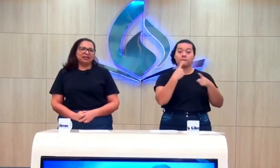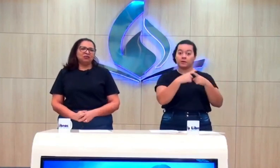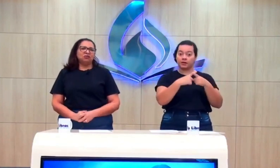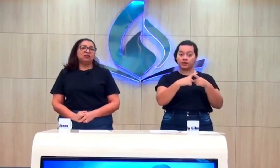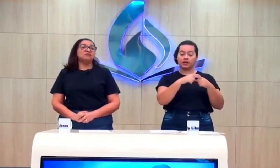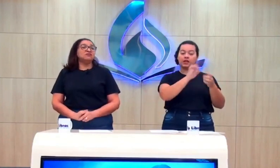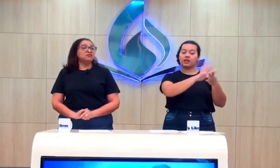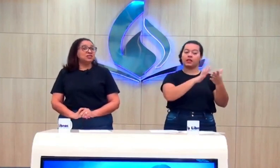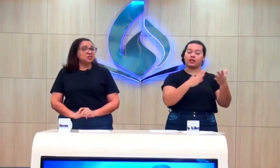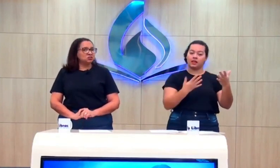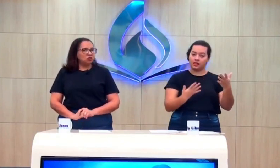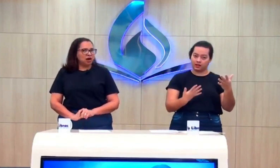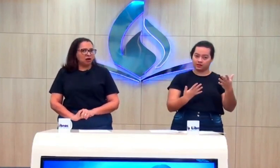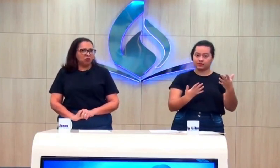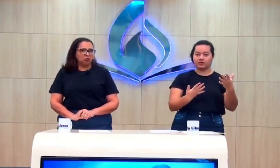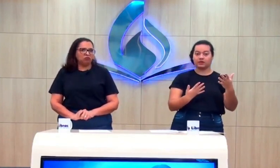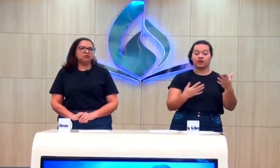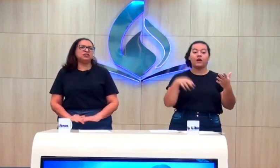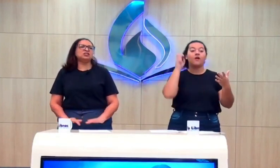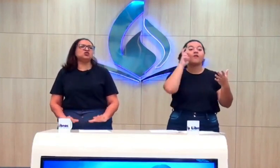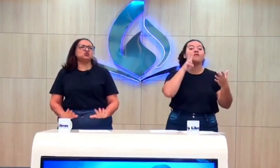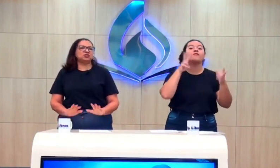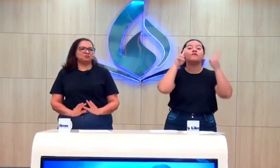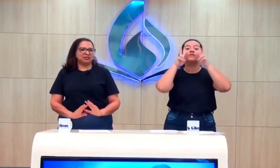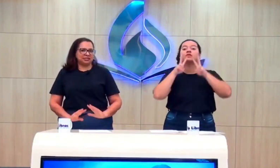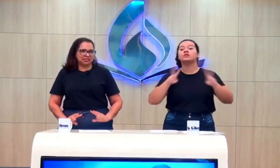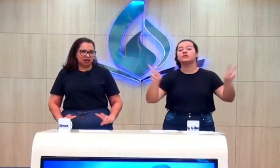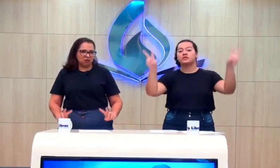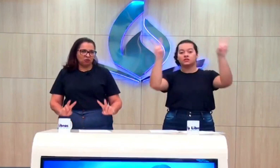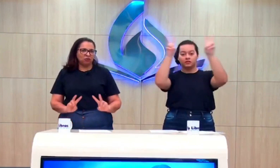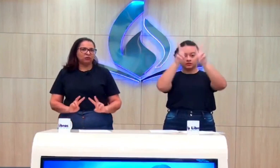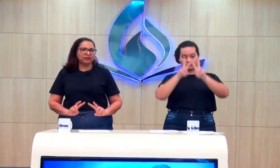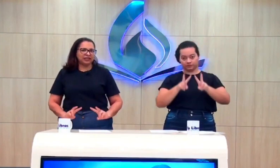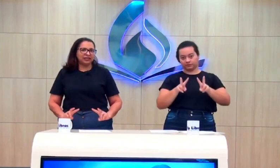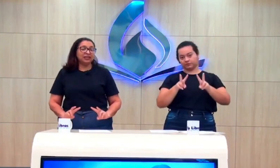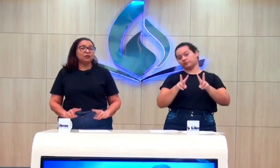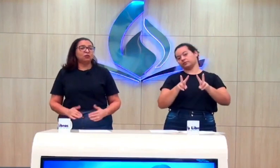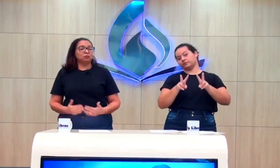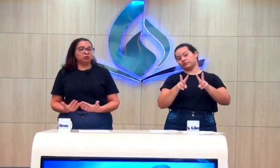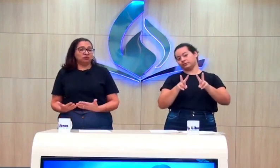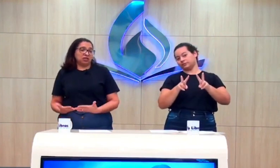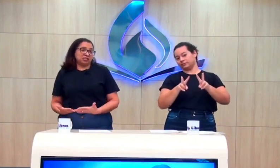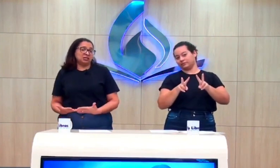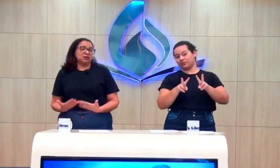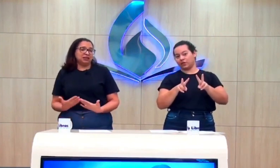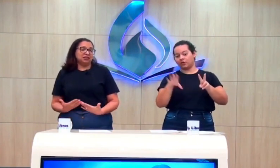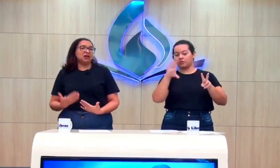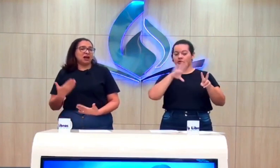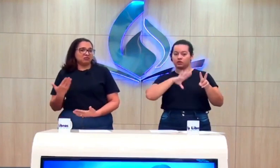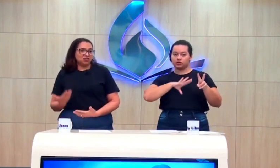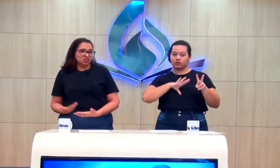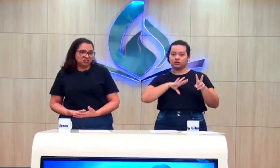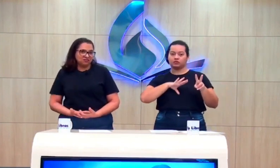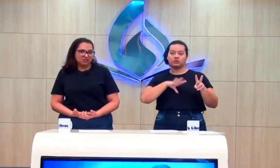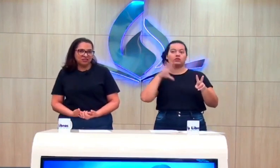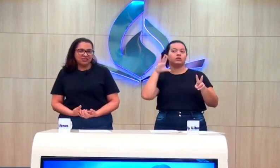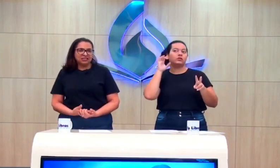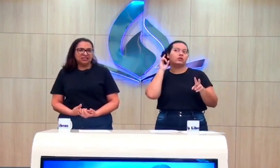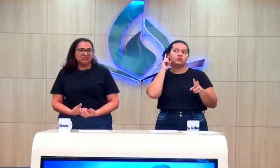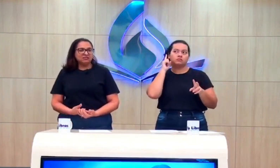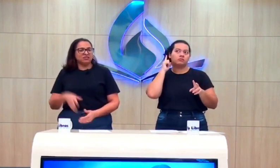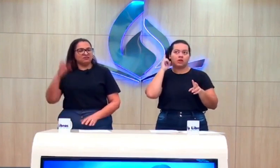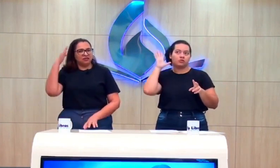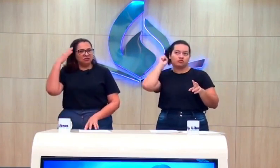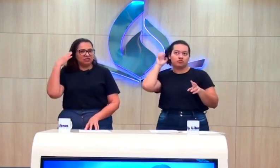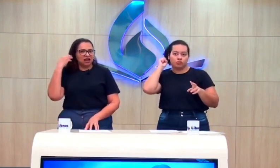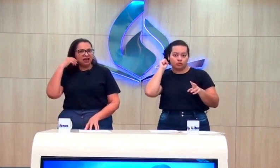uma língua visual, visoespacial, né? O português é uma língua auditiva.